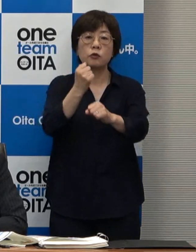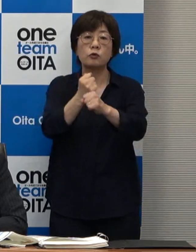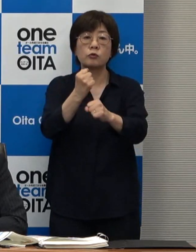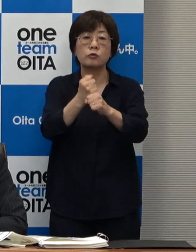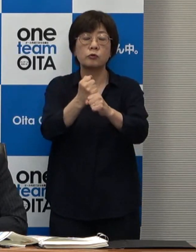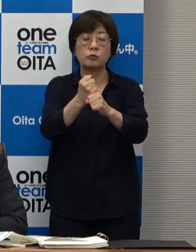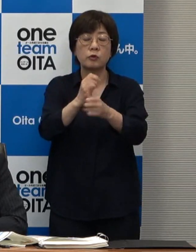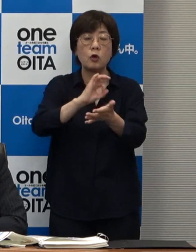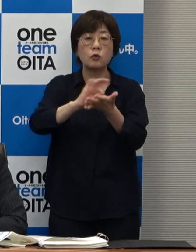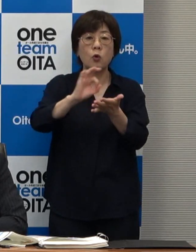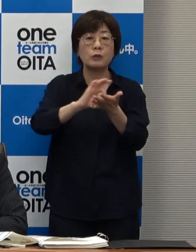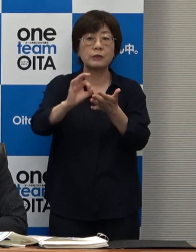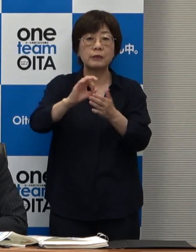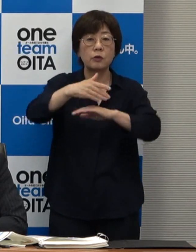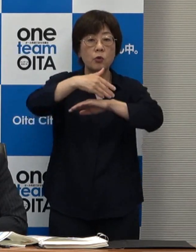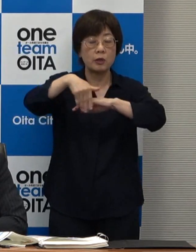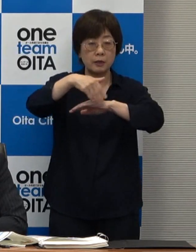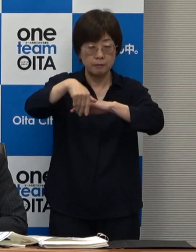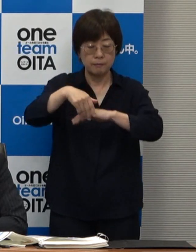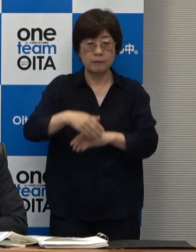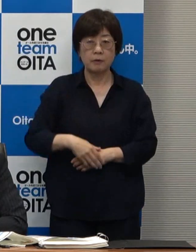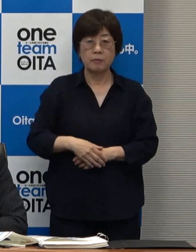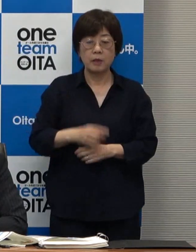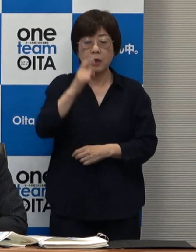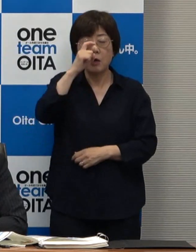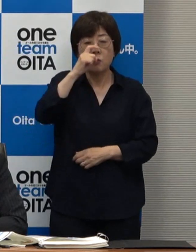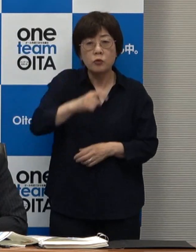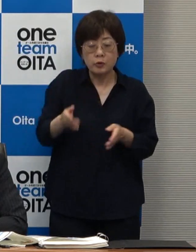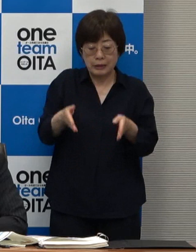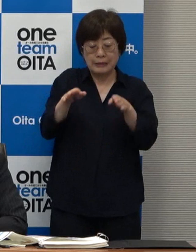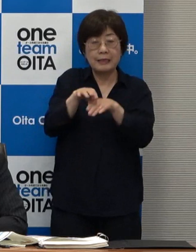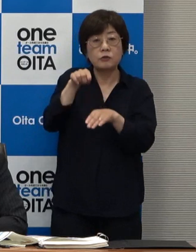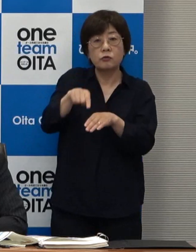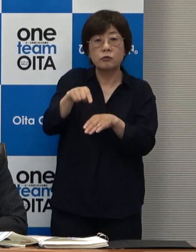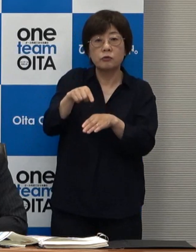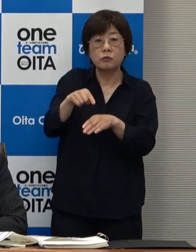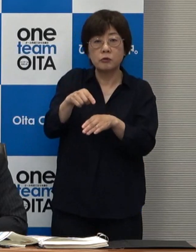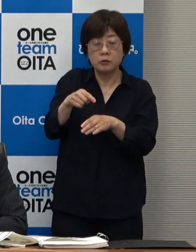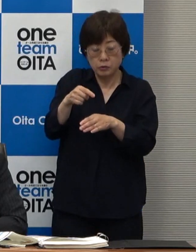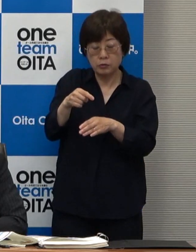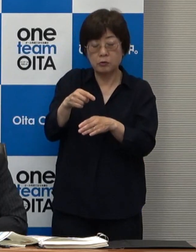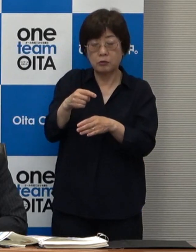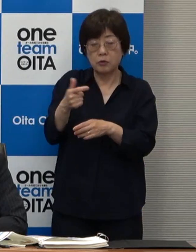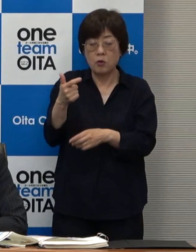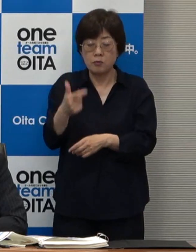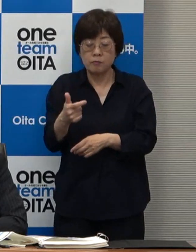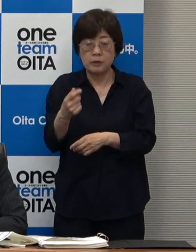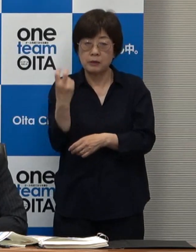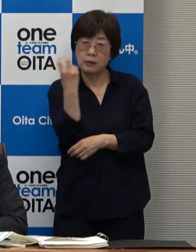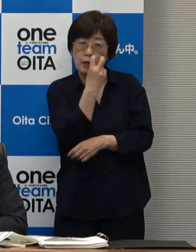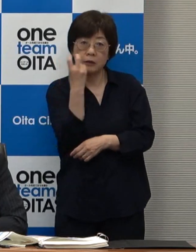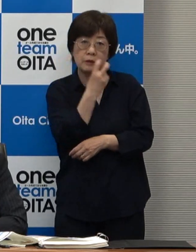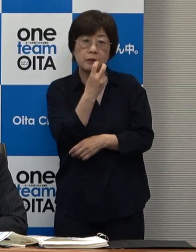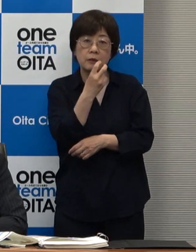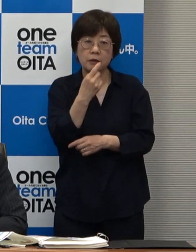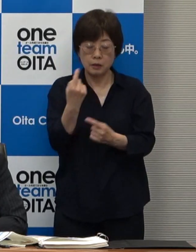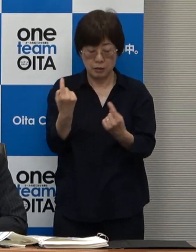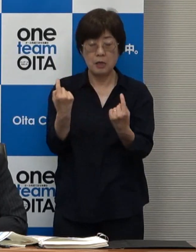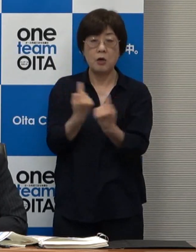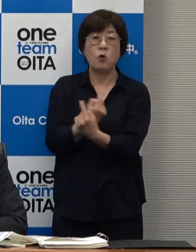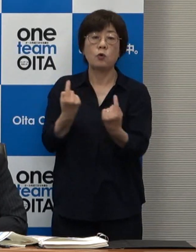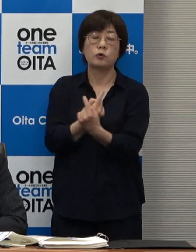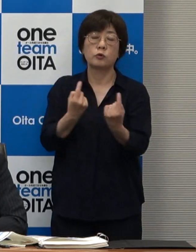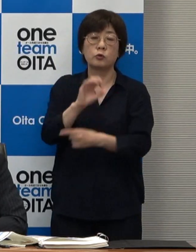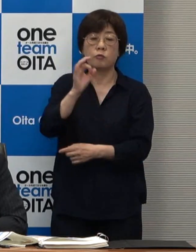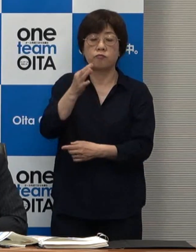的経費や老朽化が進んだ公共施設の維持管理更新経費の増加が見込まれている状